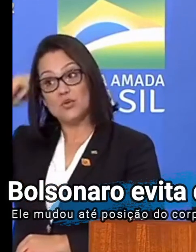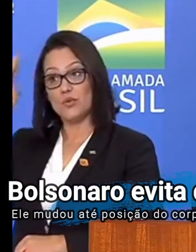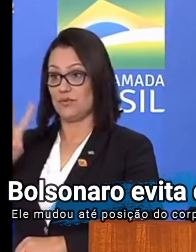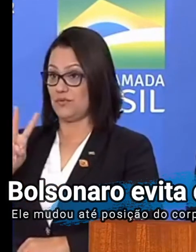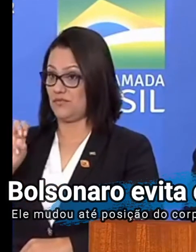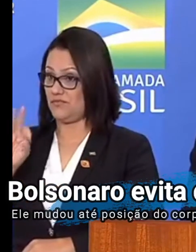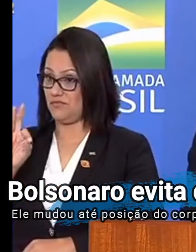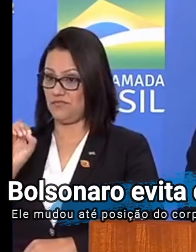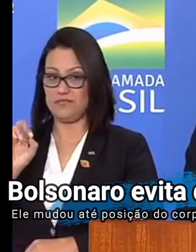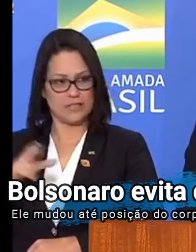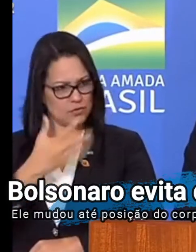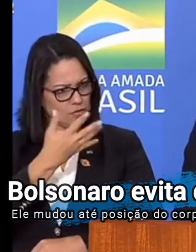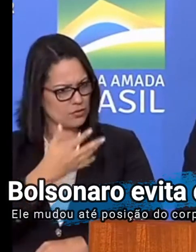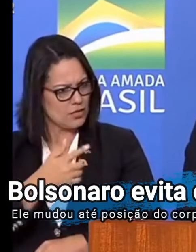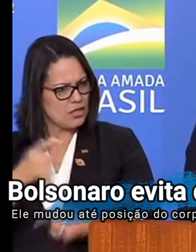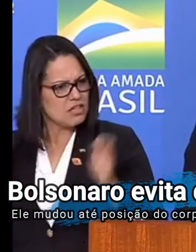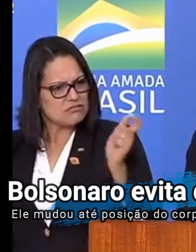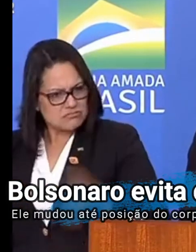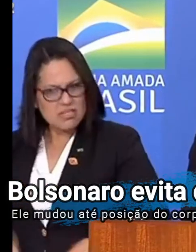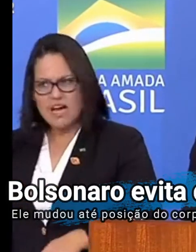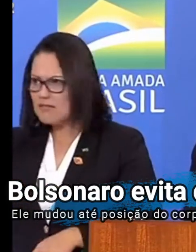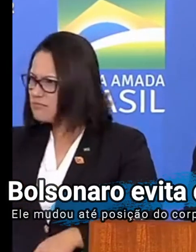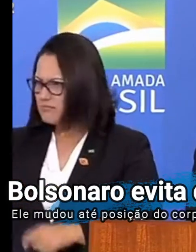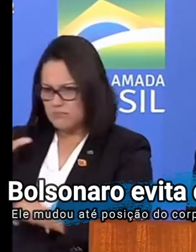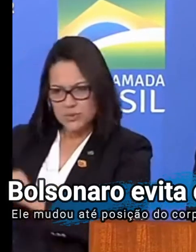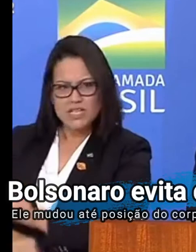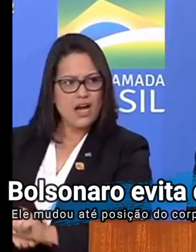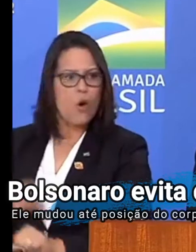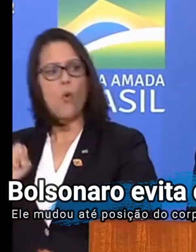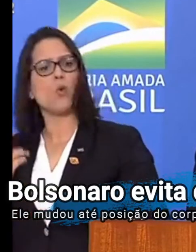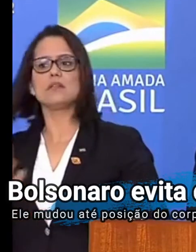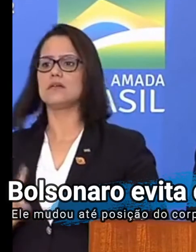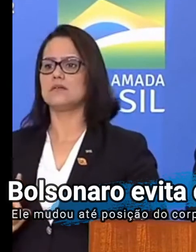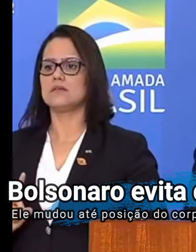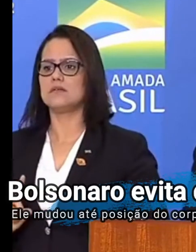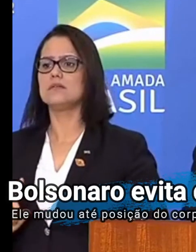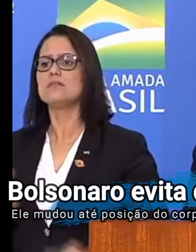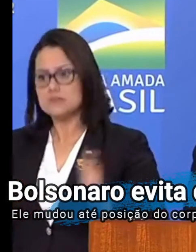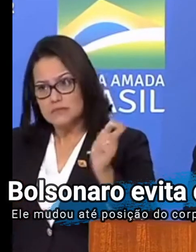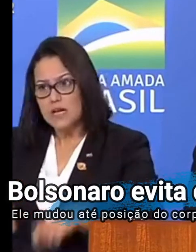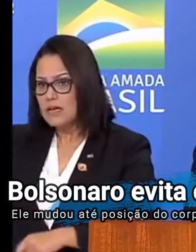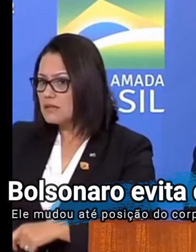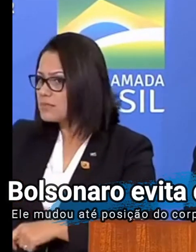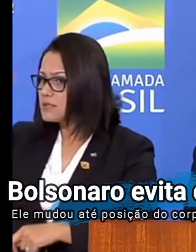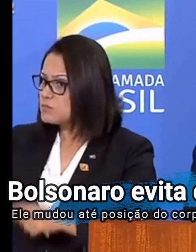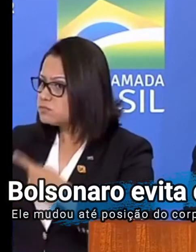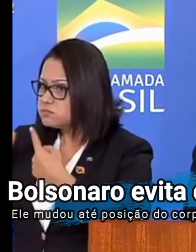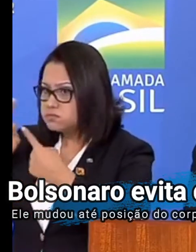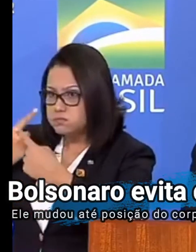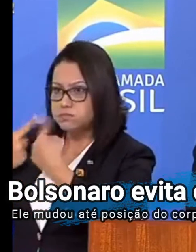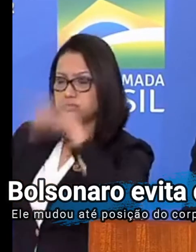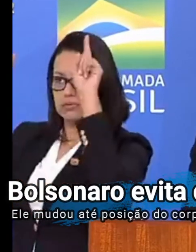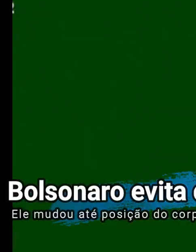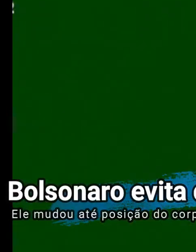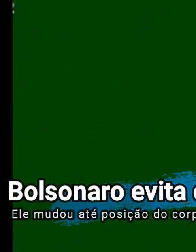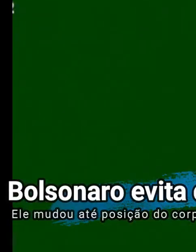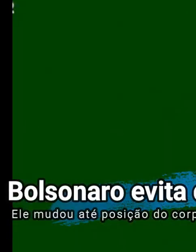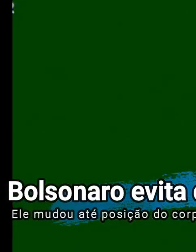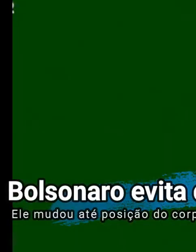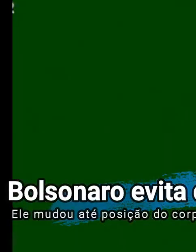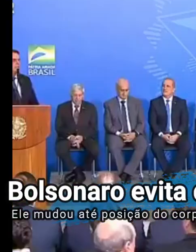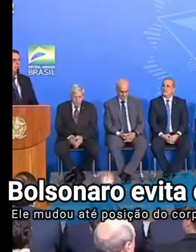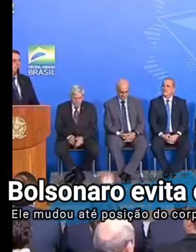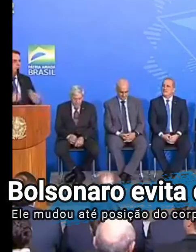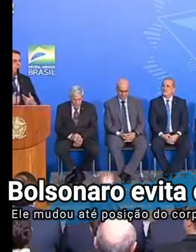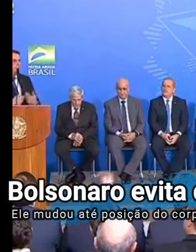dá pra sair dessa situação nos encontramos ou não dá pra sair depende grande parte de